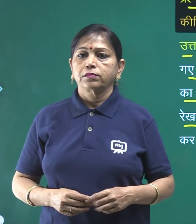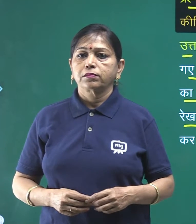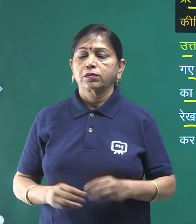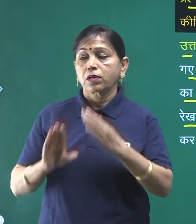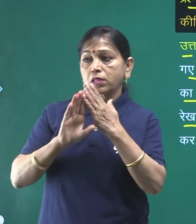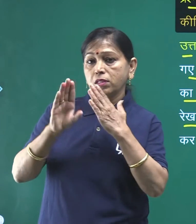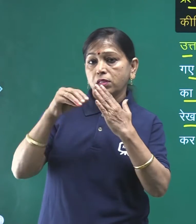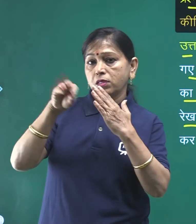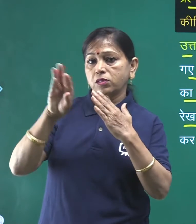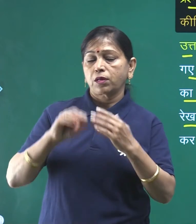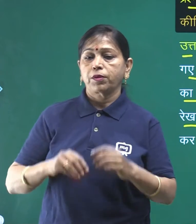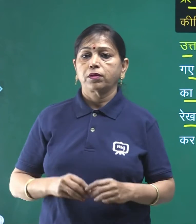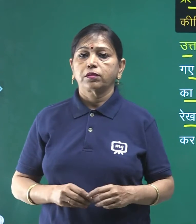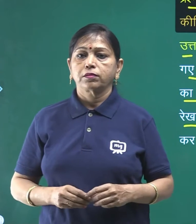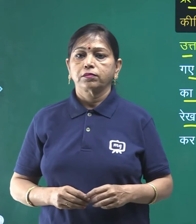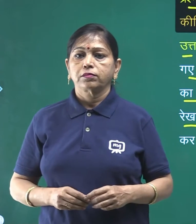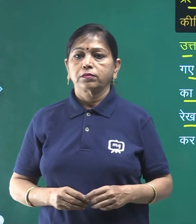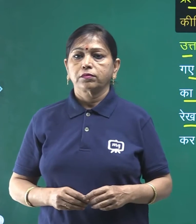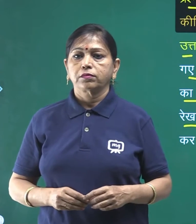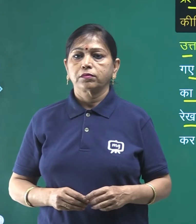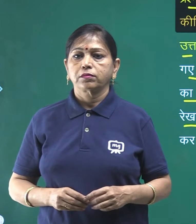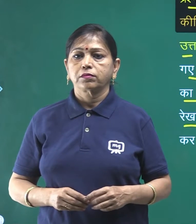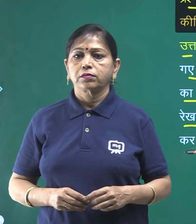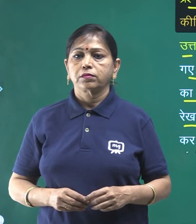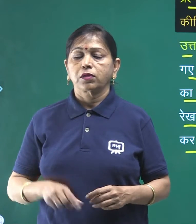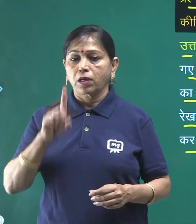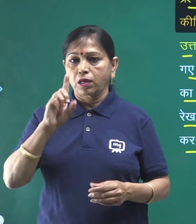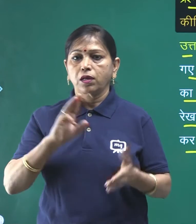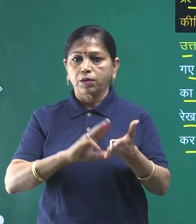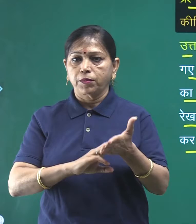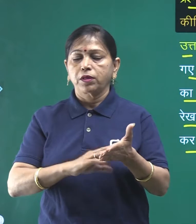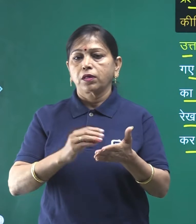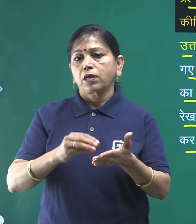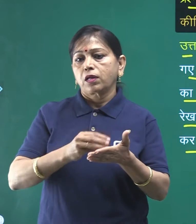दिशा में 1 मीटर विस्थापित कर दे।